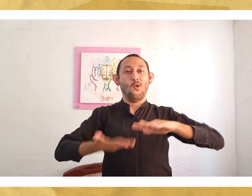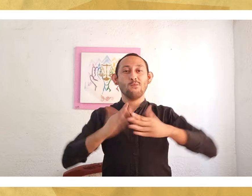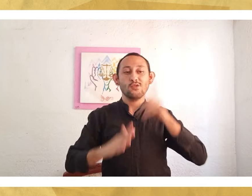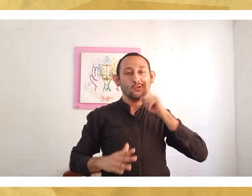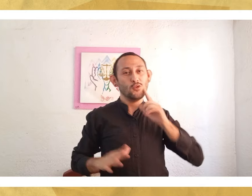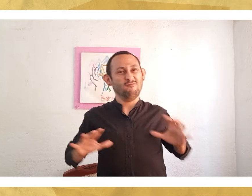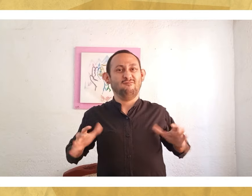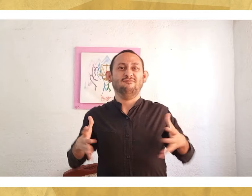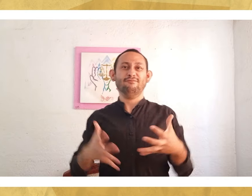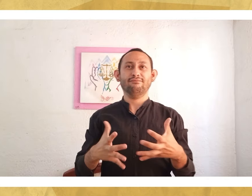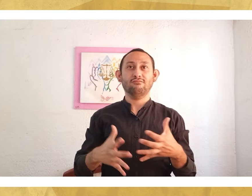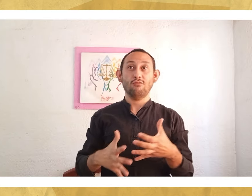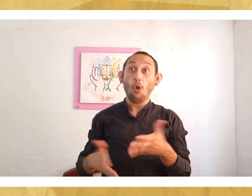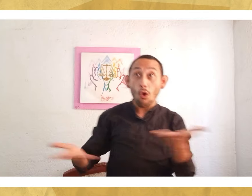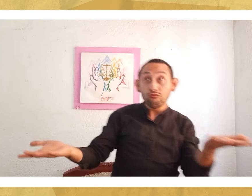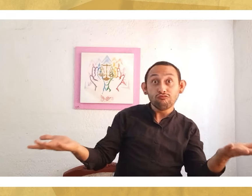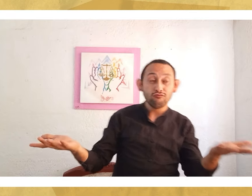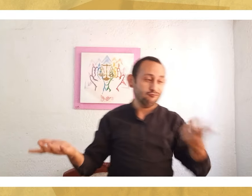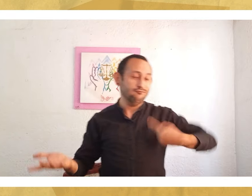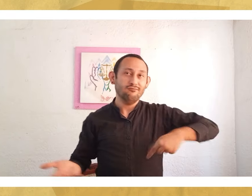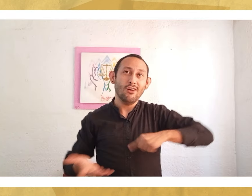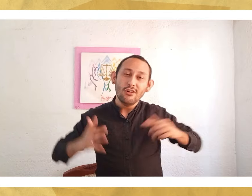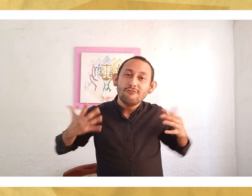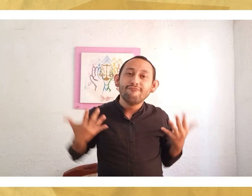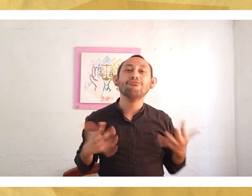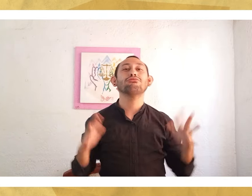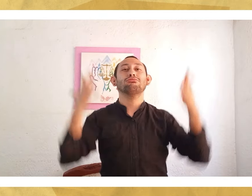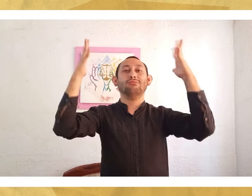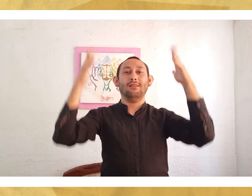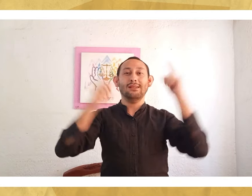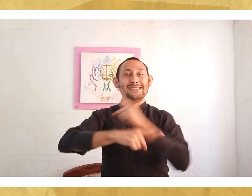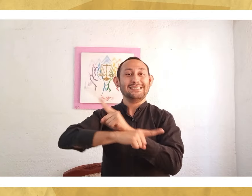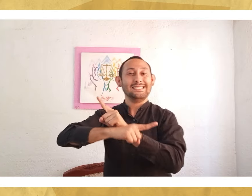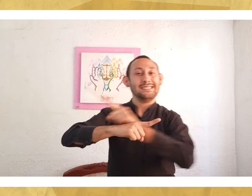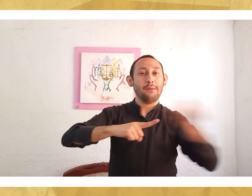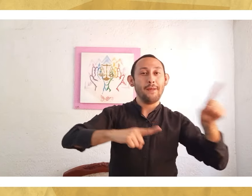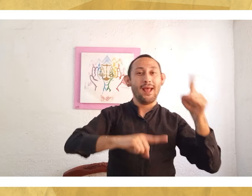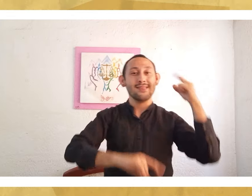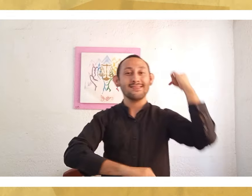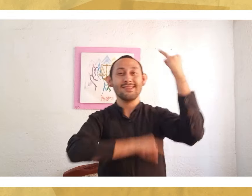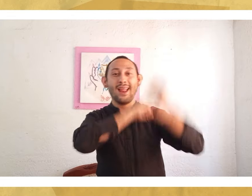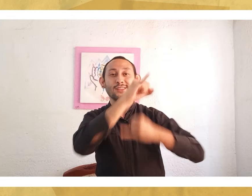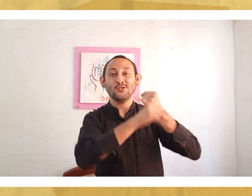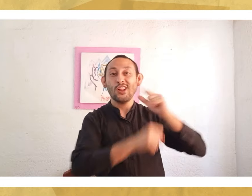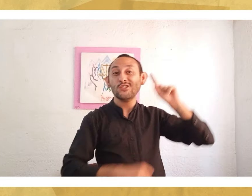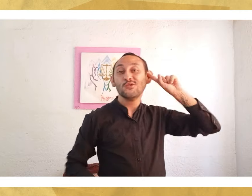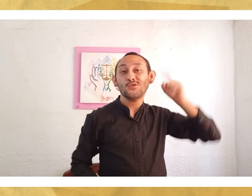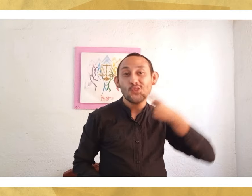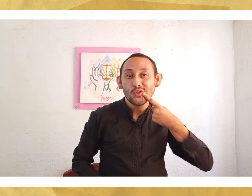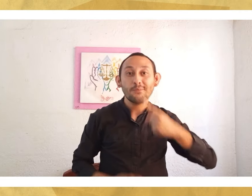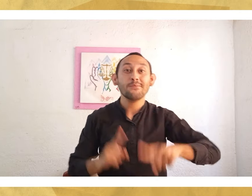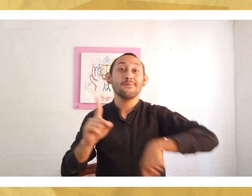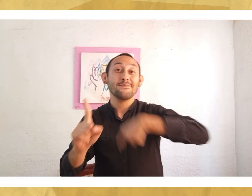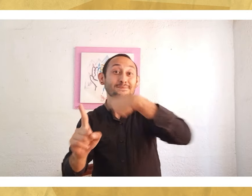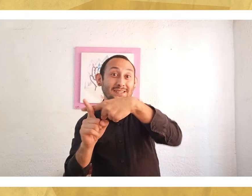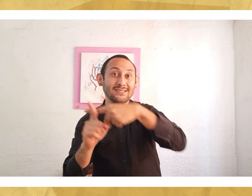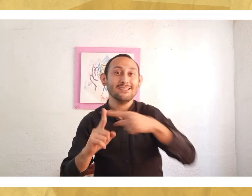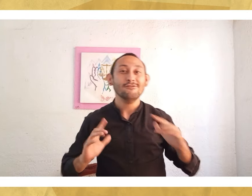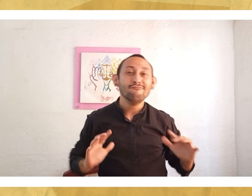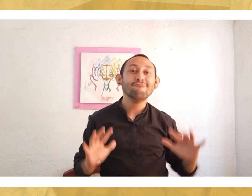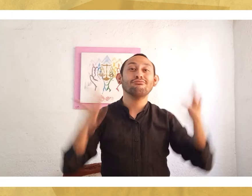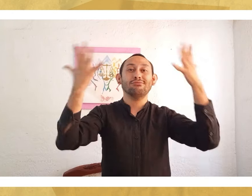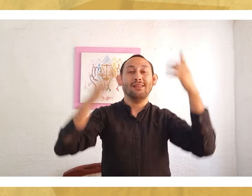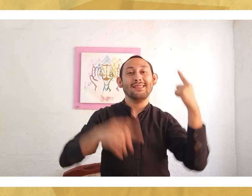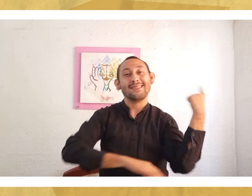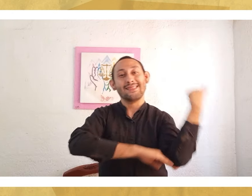nuestra celebración la celebración de la semana Internacional de la persona sorda y